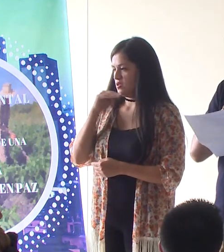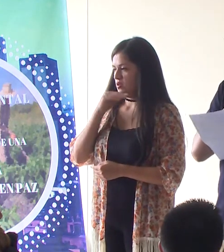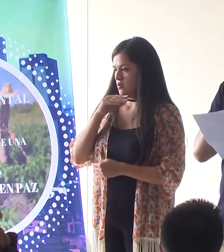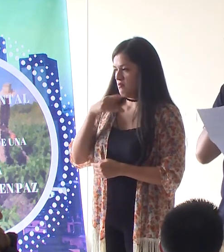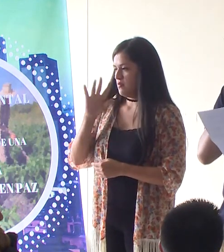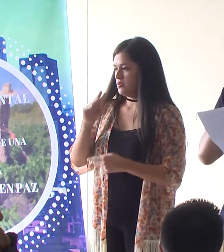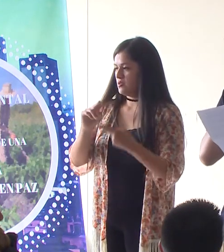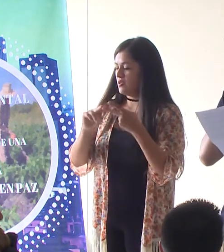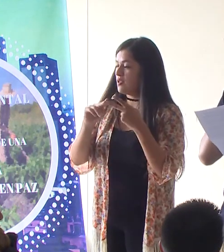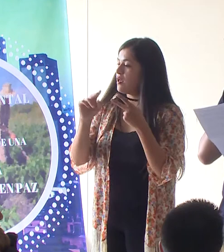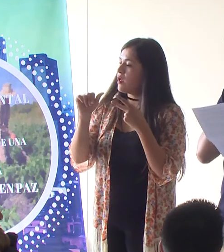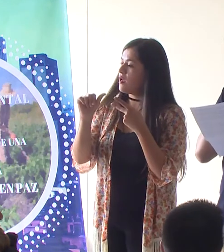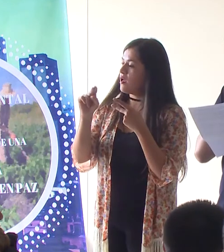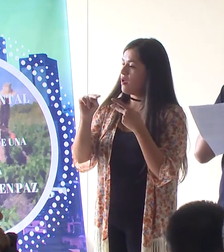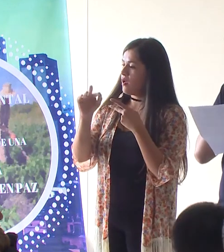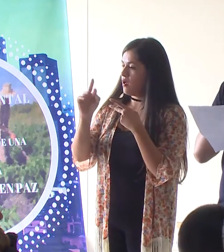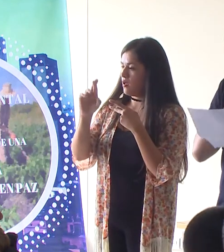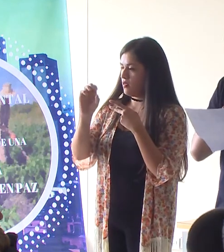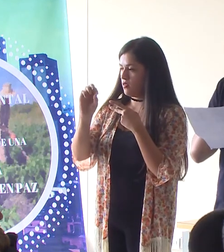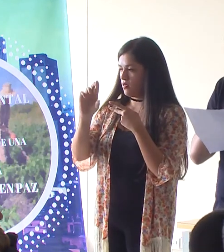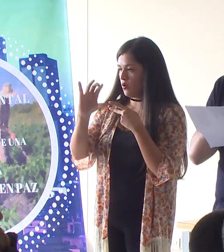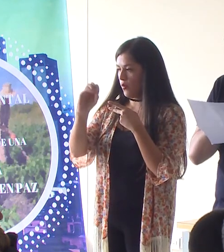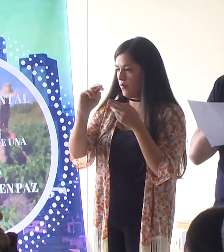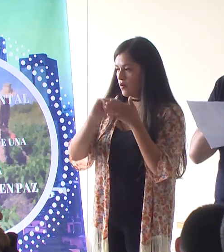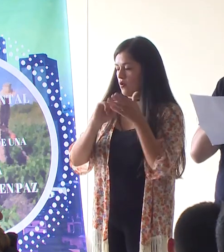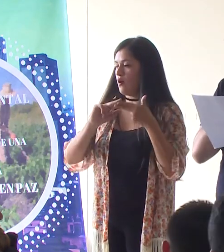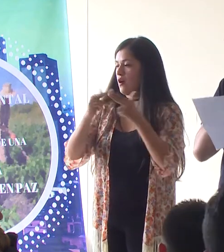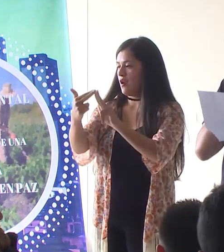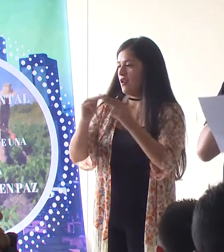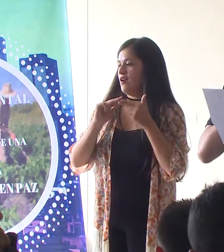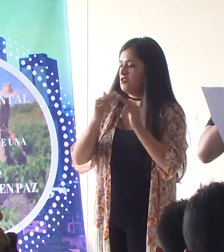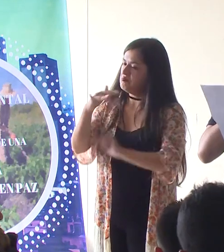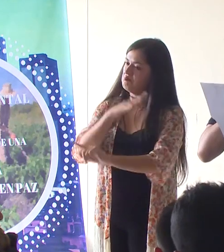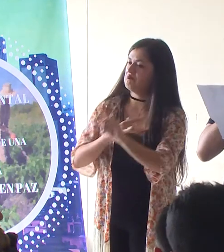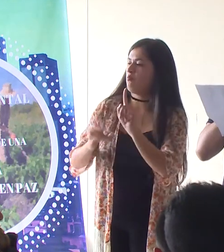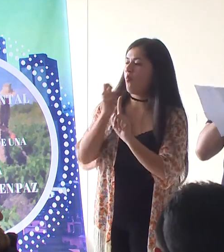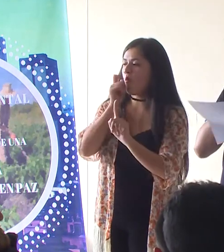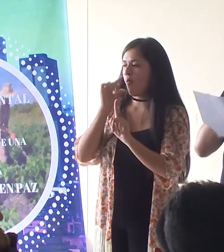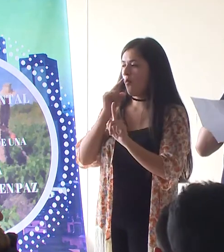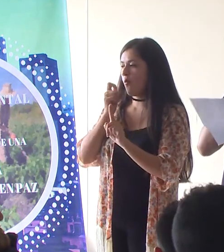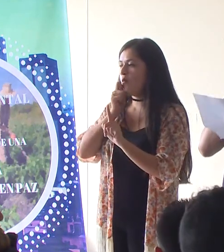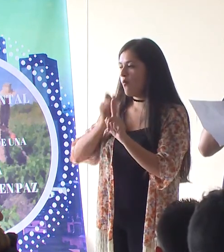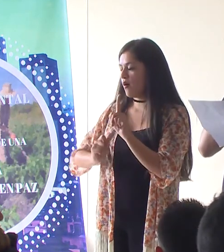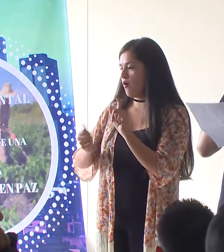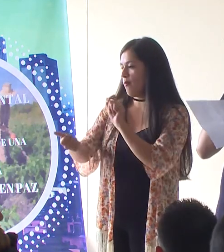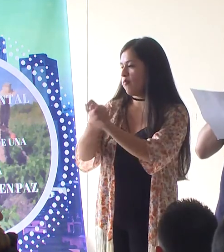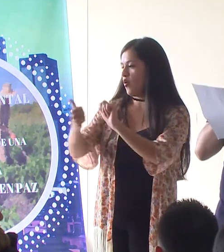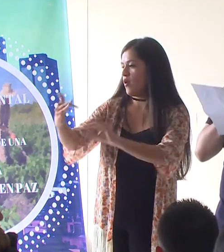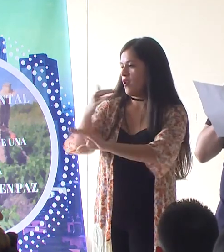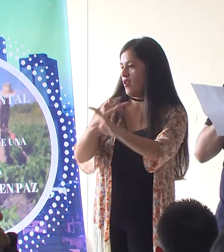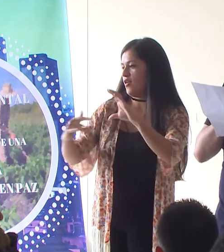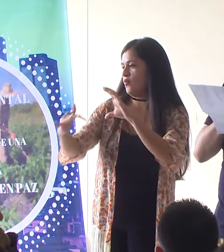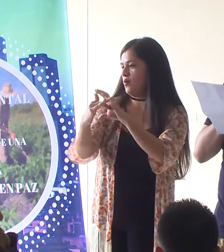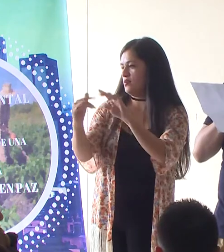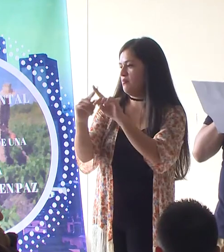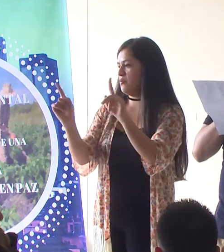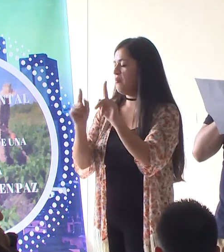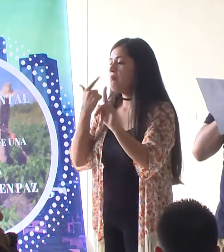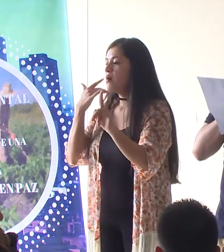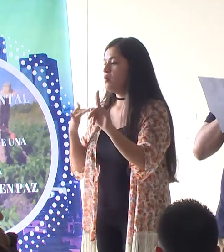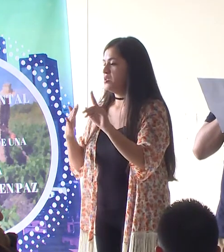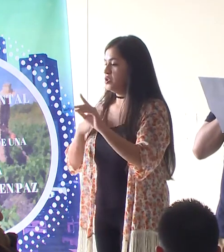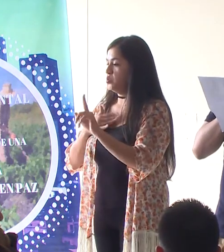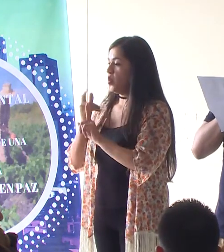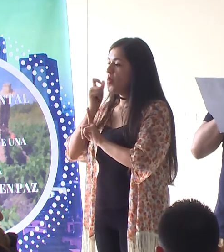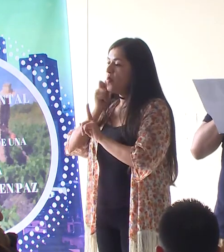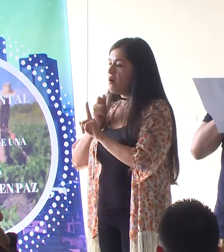pero no estamos en una relación de artificialización cada vez más indiferente con el medio